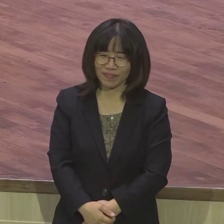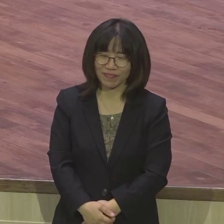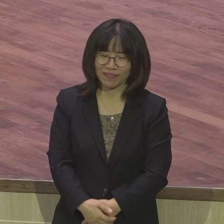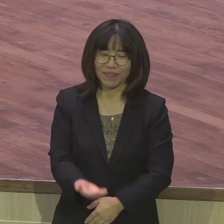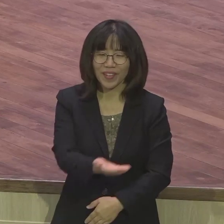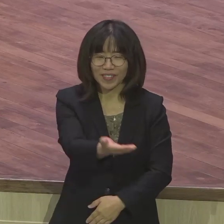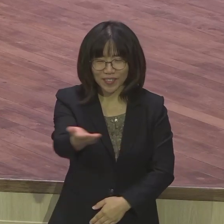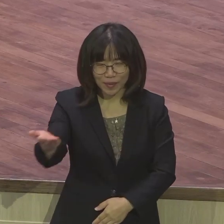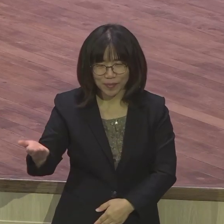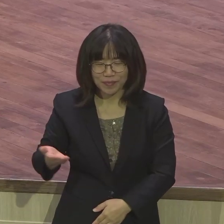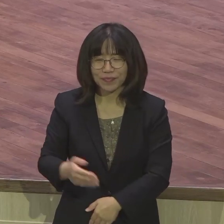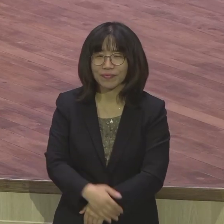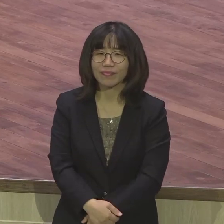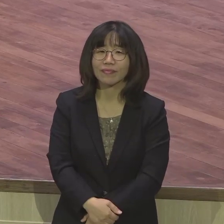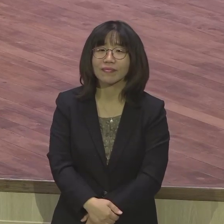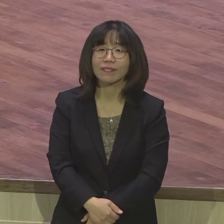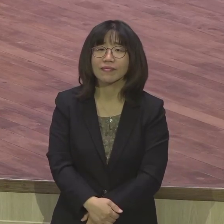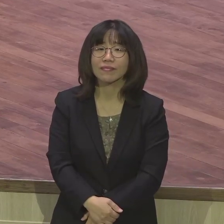그래서 우리가